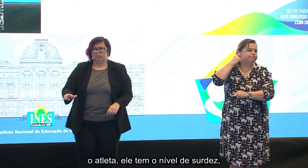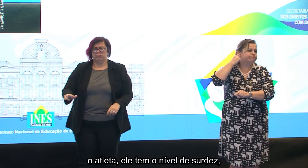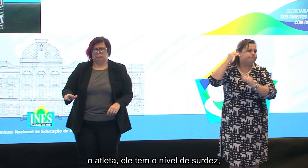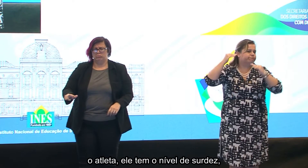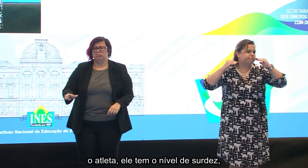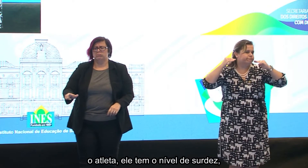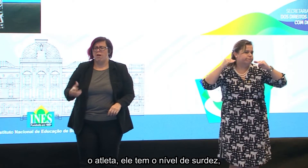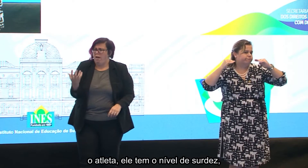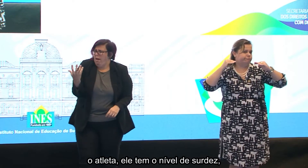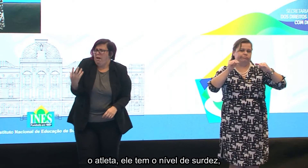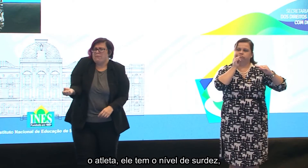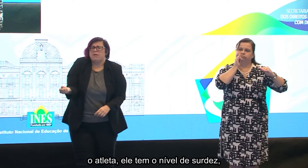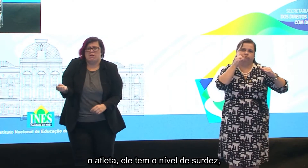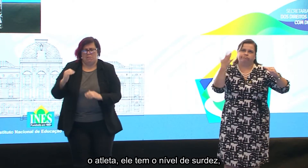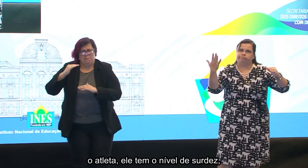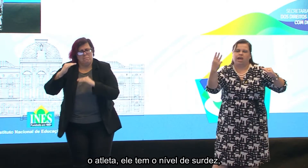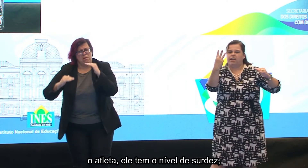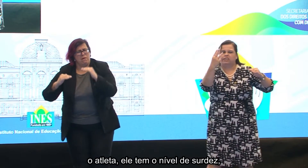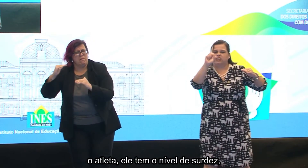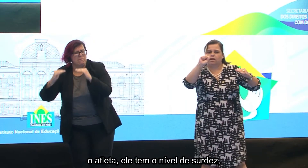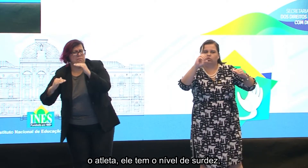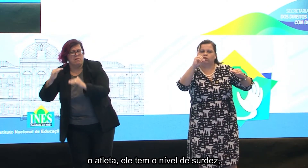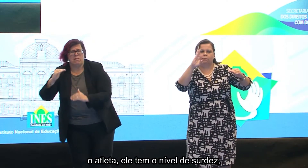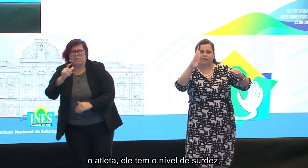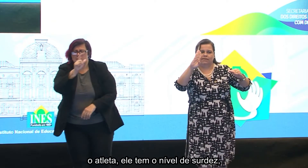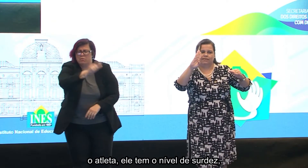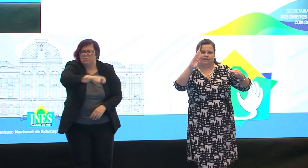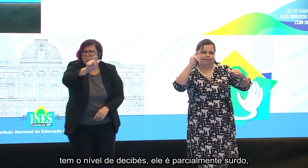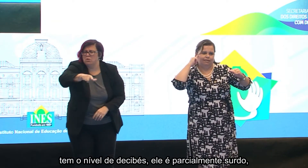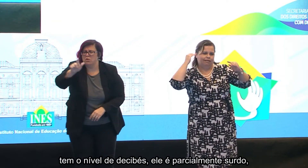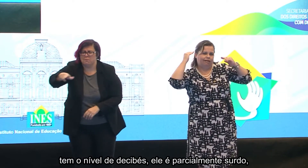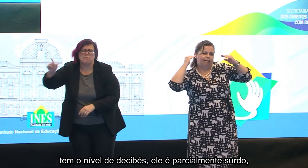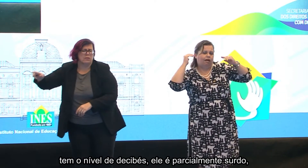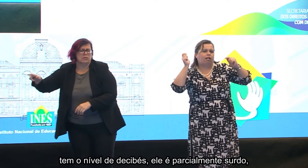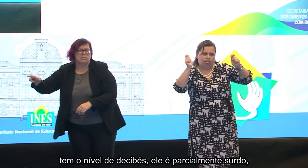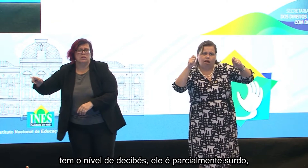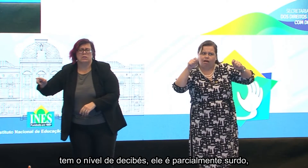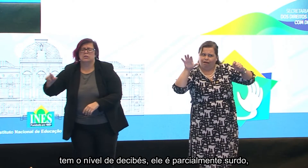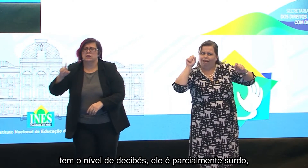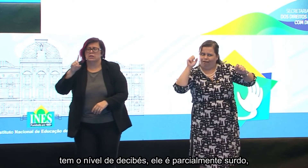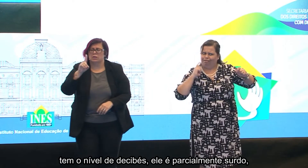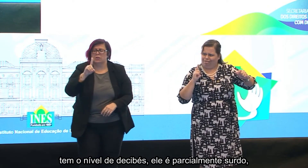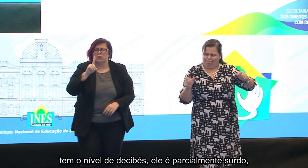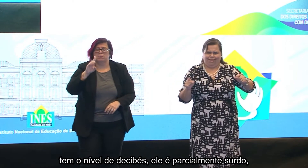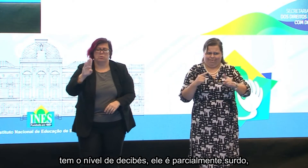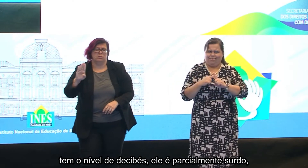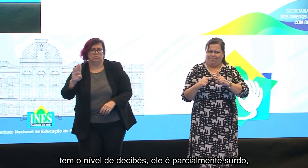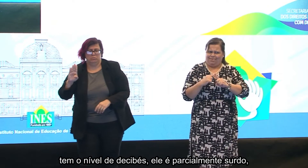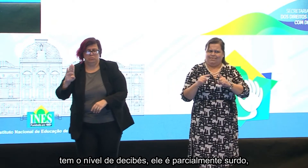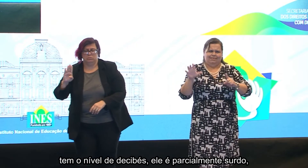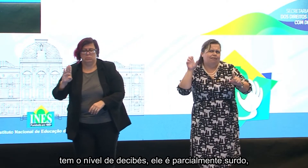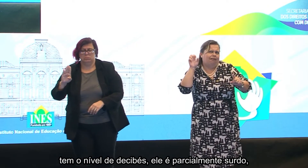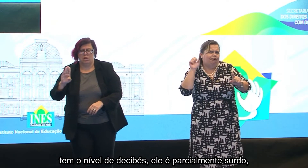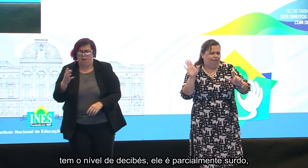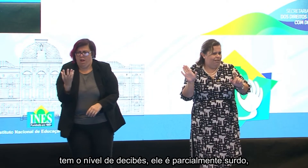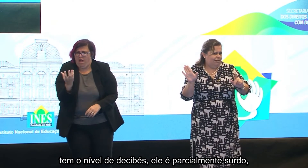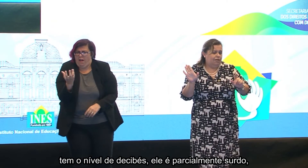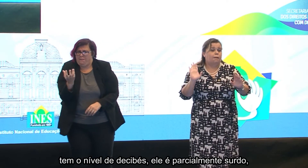O atleta, ele tem um nível de surdez, tem um nível de decibéis, e ele é meio